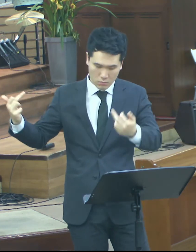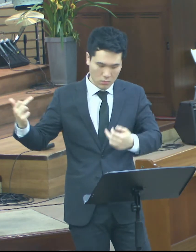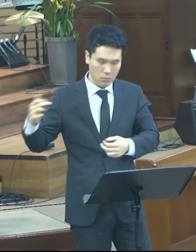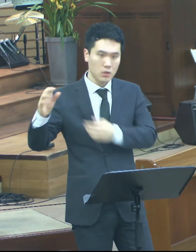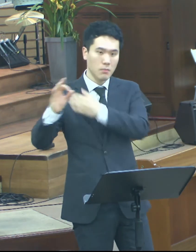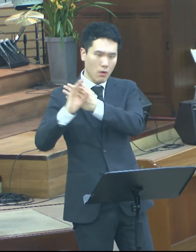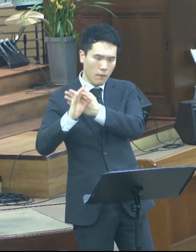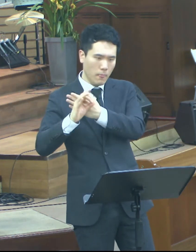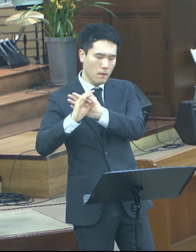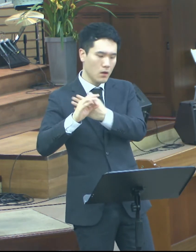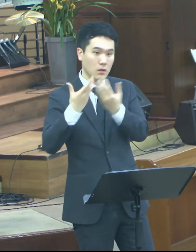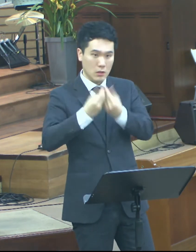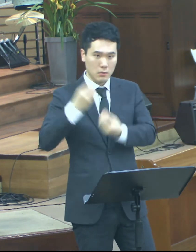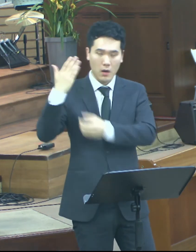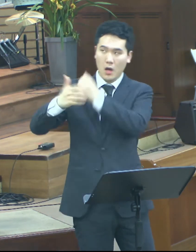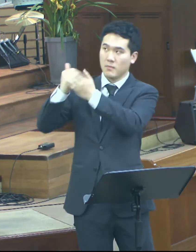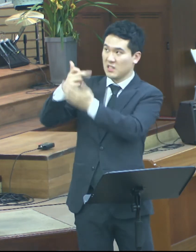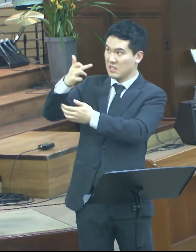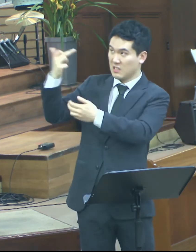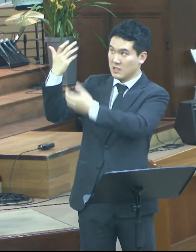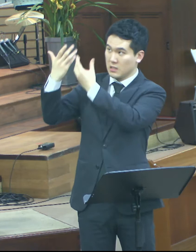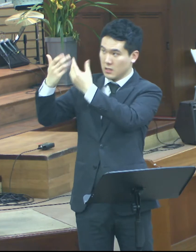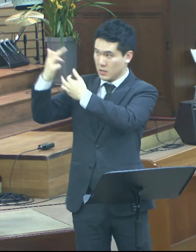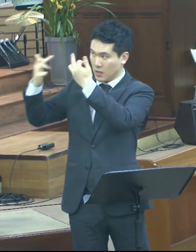했어요. 하나님은 너무 크신 거예요.